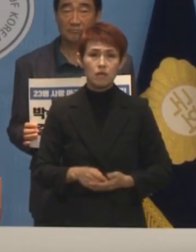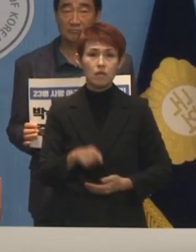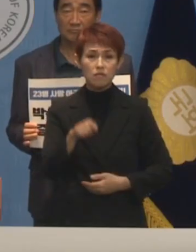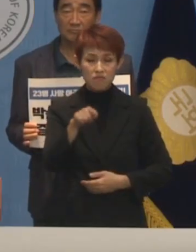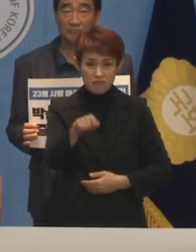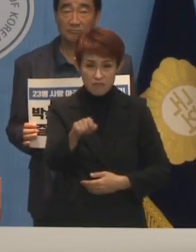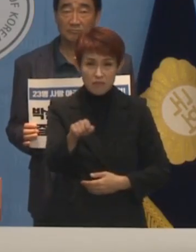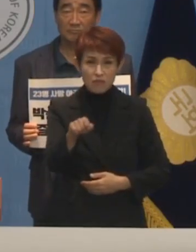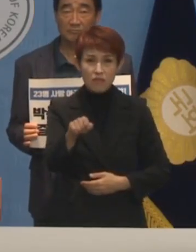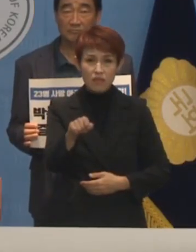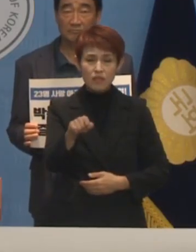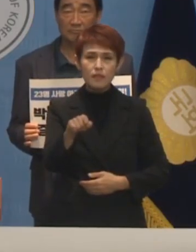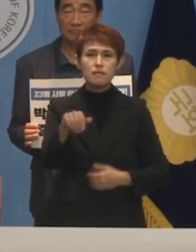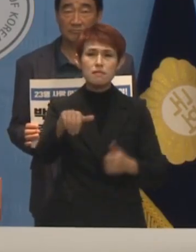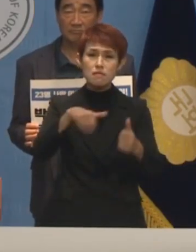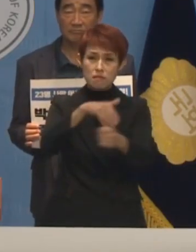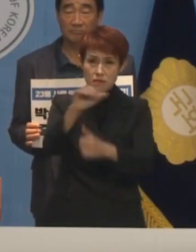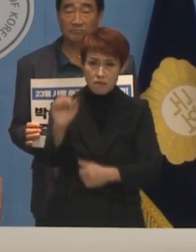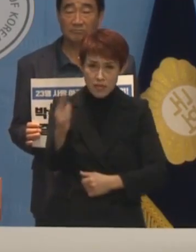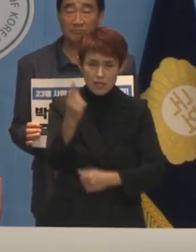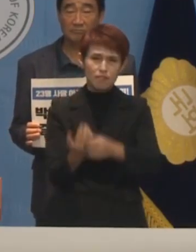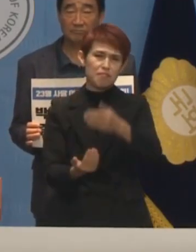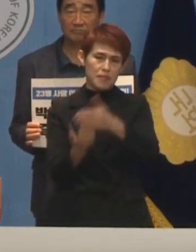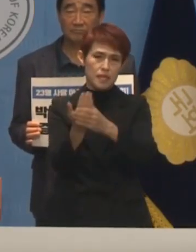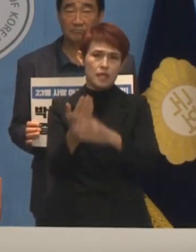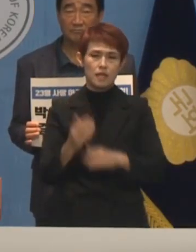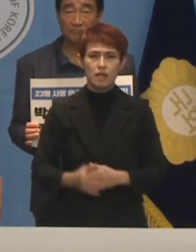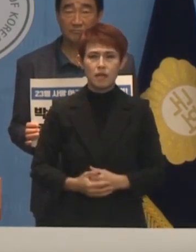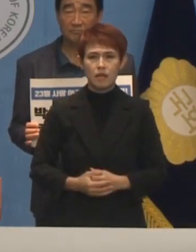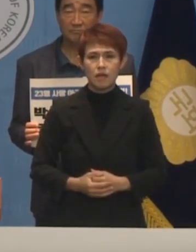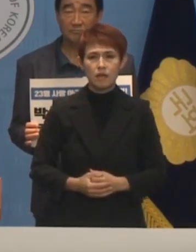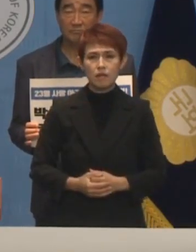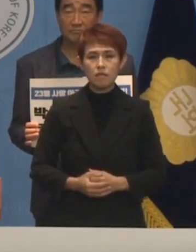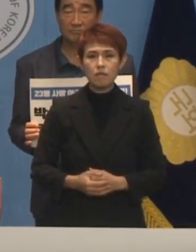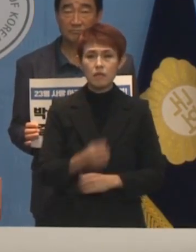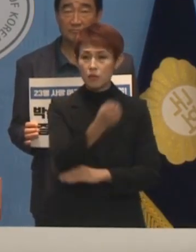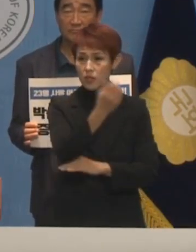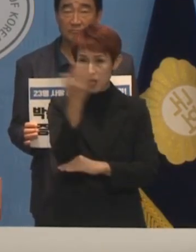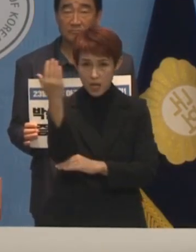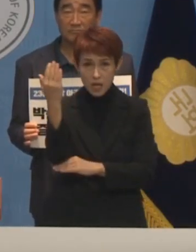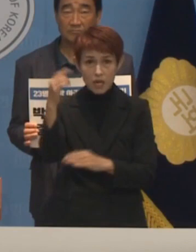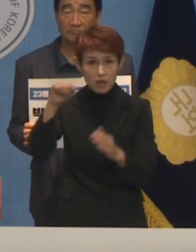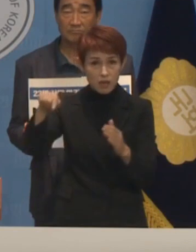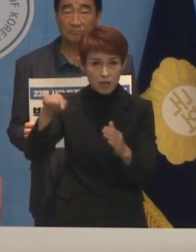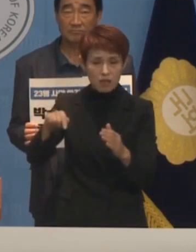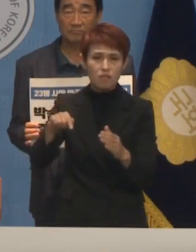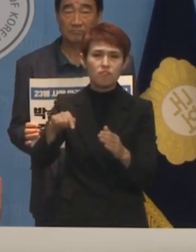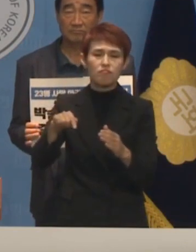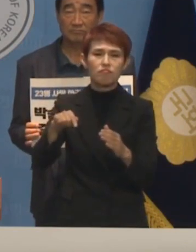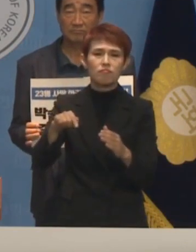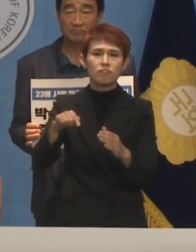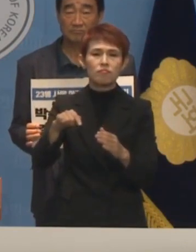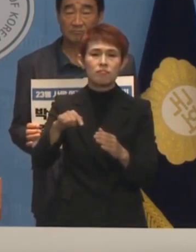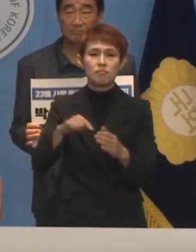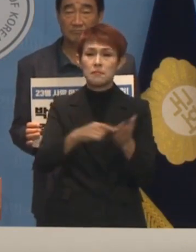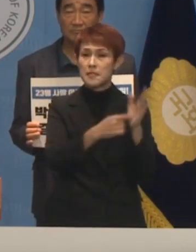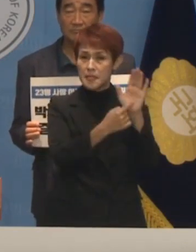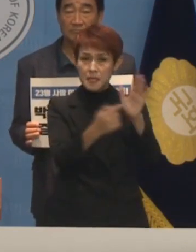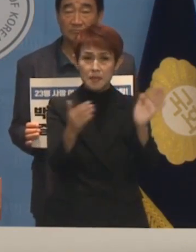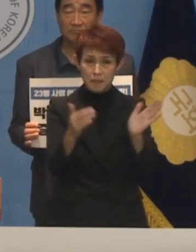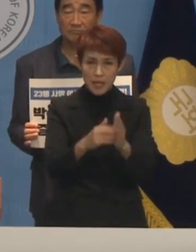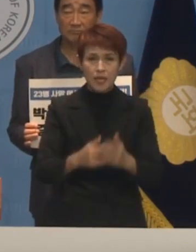빚어낸 참사였습니다. 또한 언론을 통해서 많이 보도가 됐고 어제도